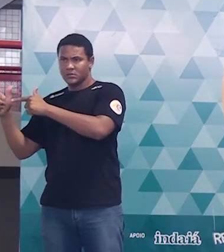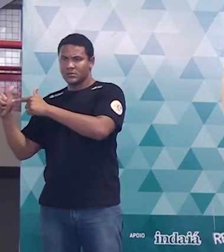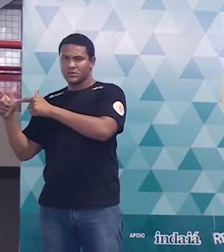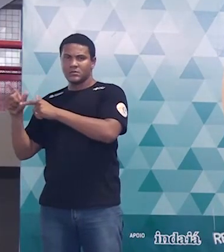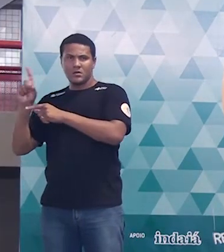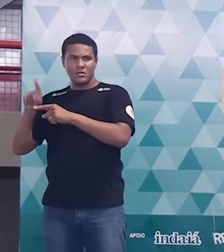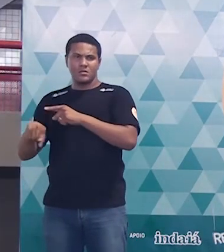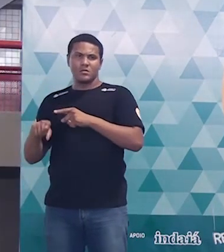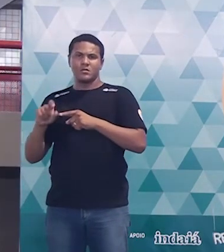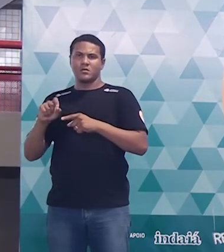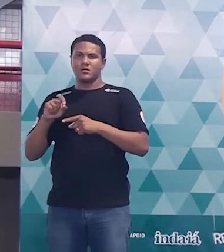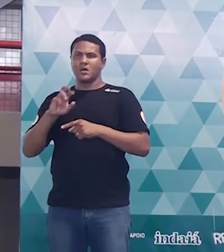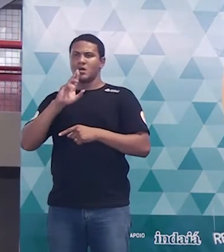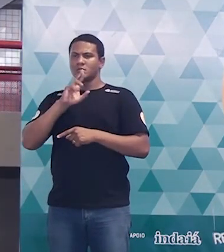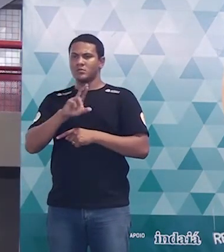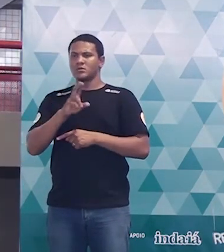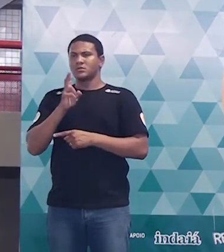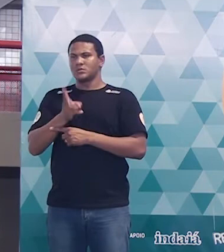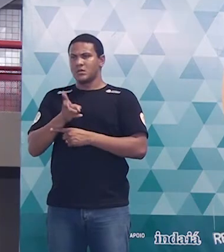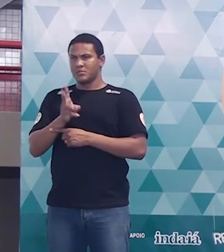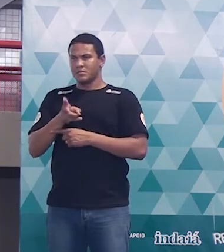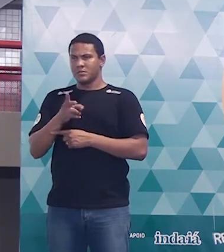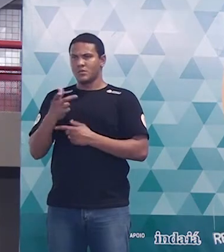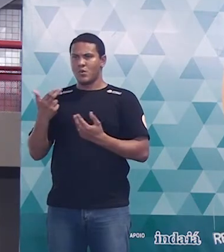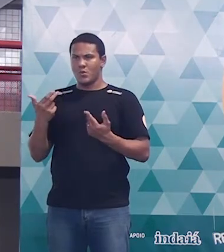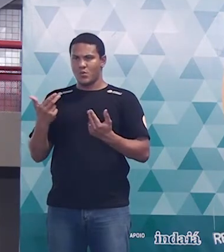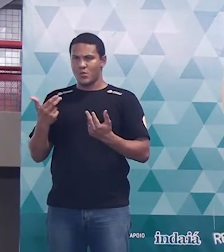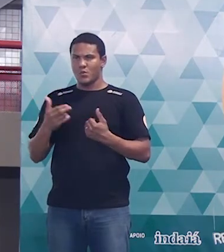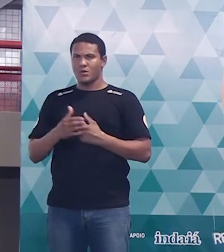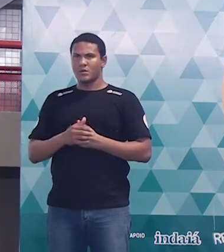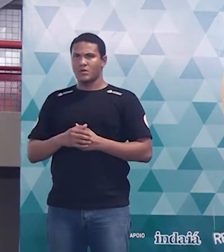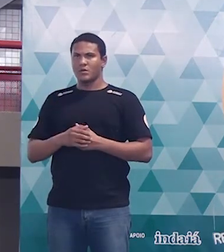essa resposta vai ser sempre a mesma. É a tal da